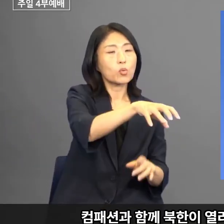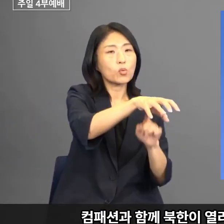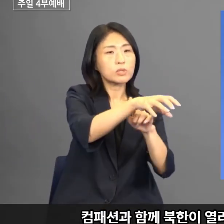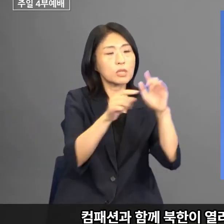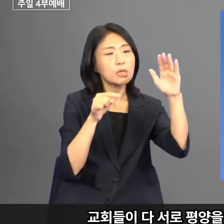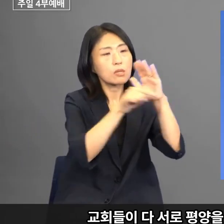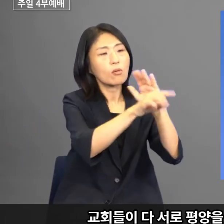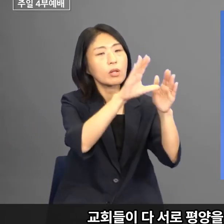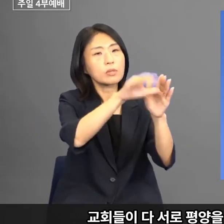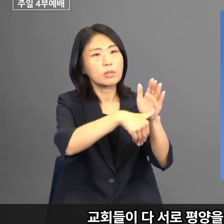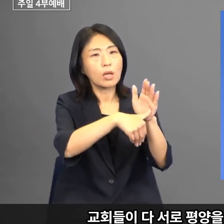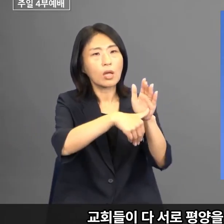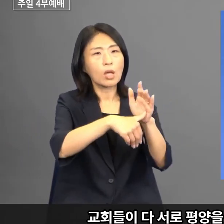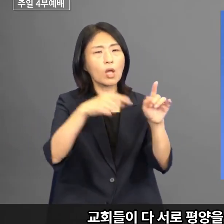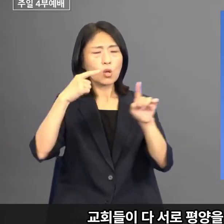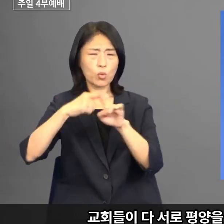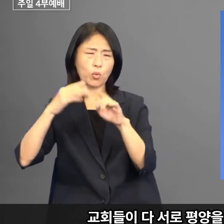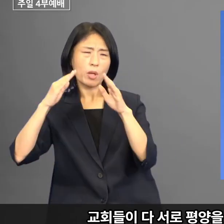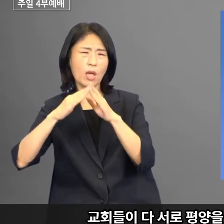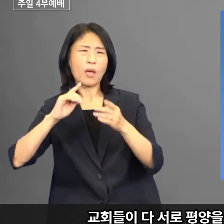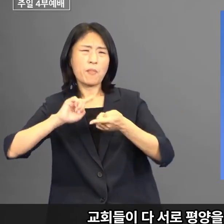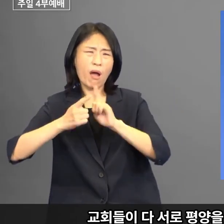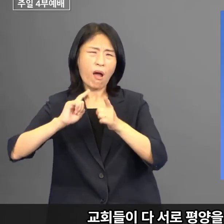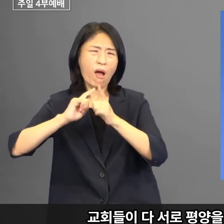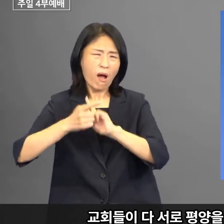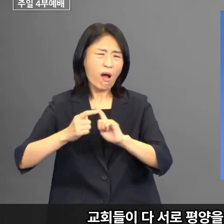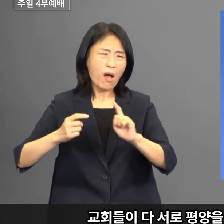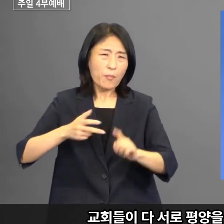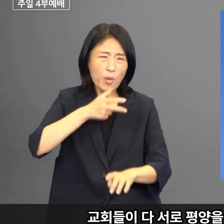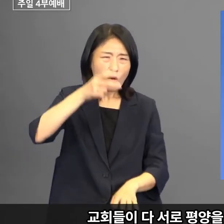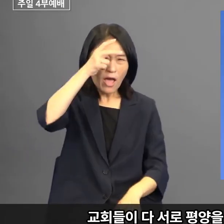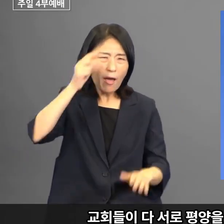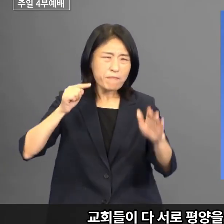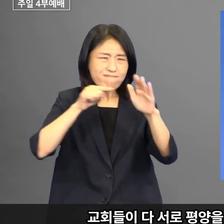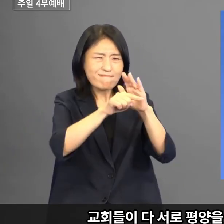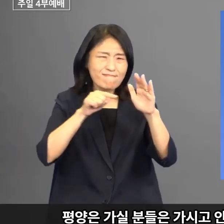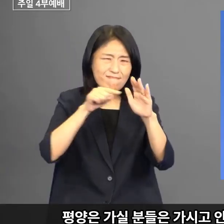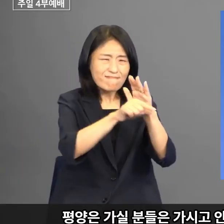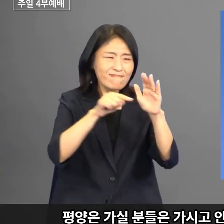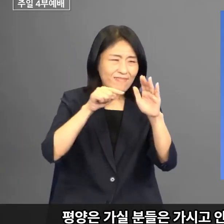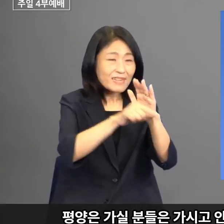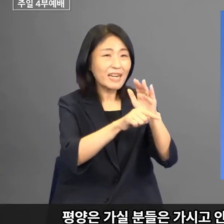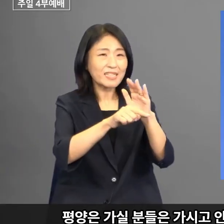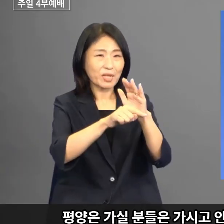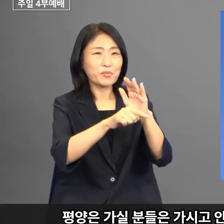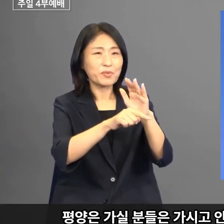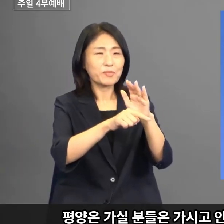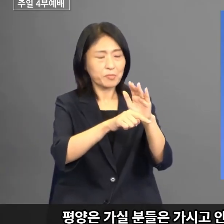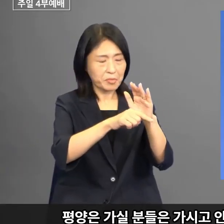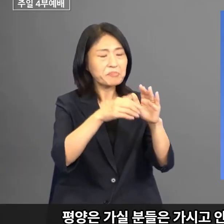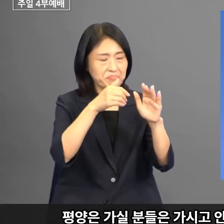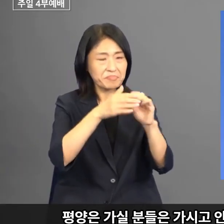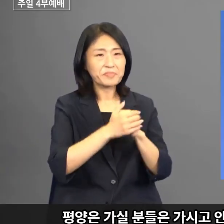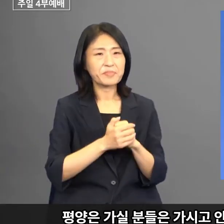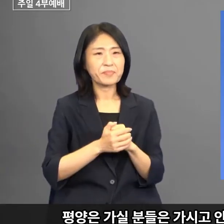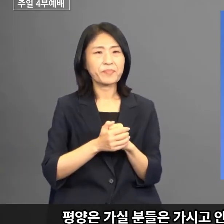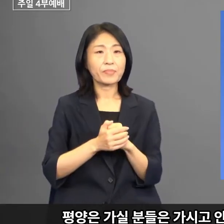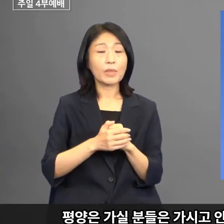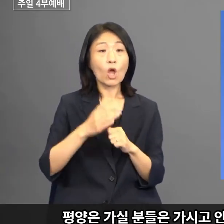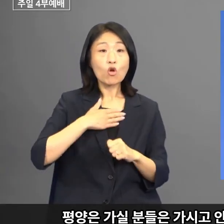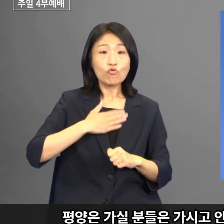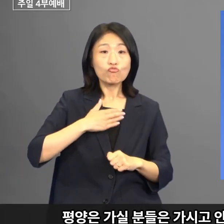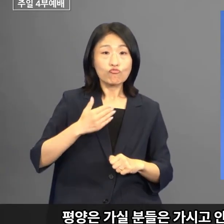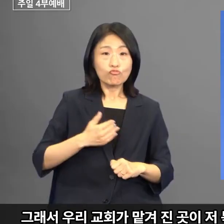때 교회들이 다 서로 평양을 가겠다 다 싸울 거 아니에요. 평양은 가실 분들은 가시고 안 가겠다는 데로